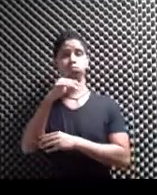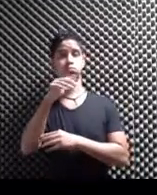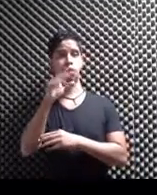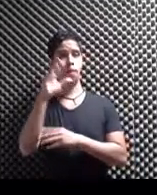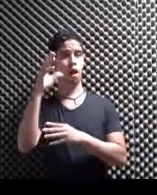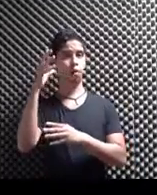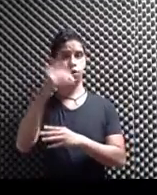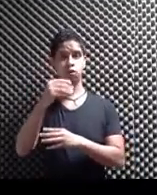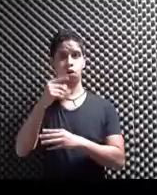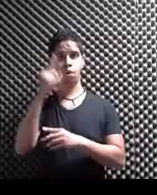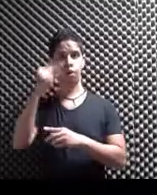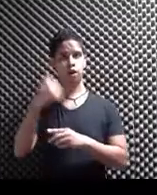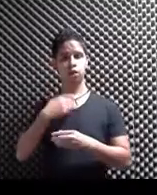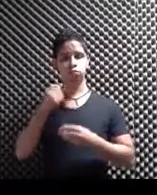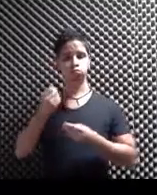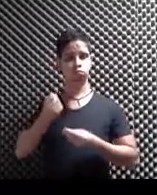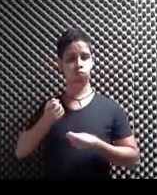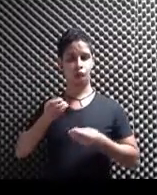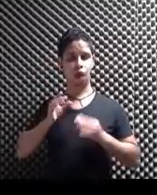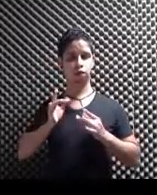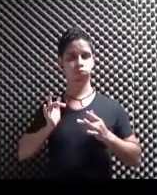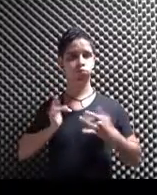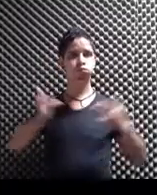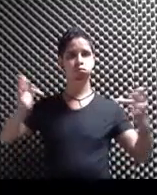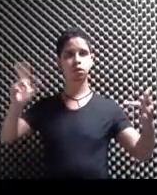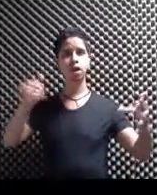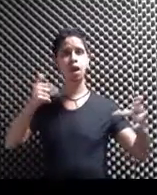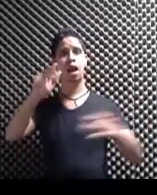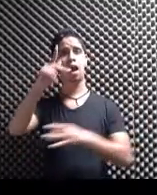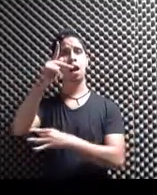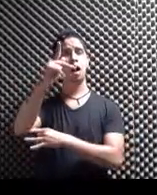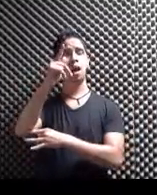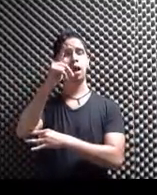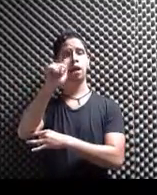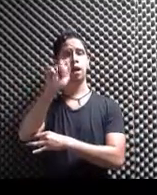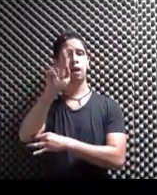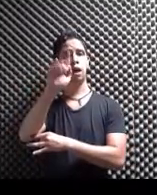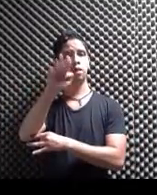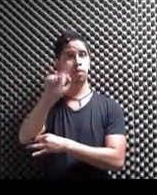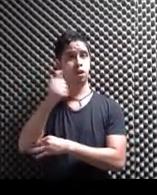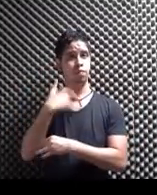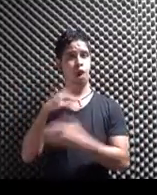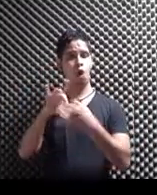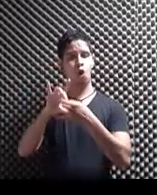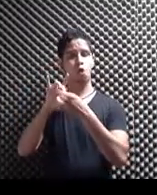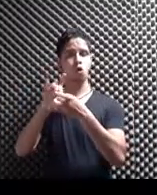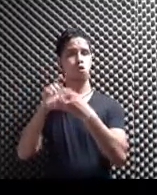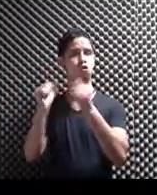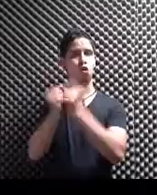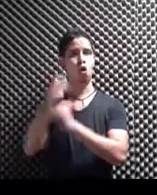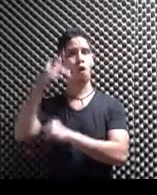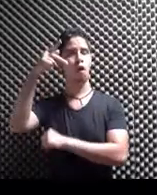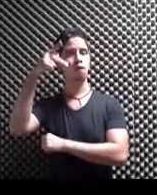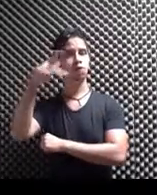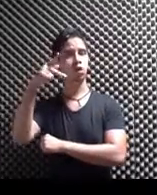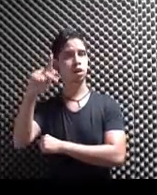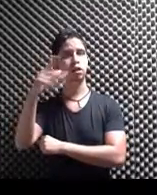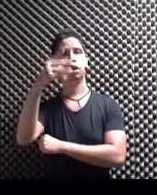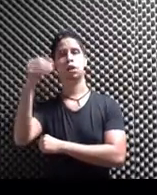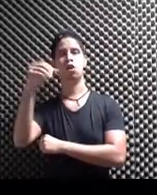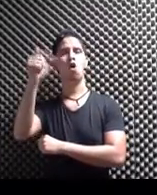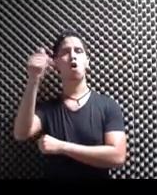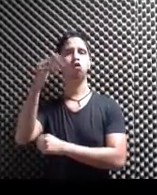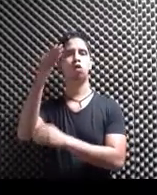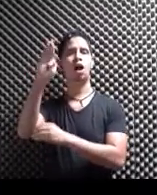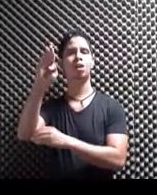irradiar calma y crear ambientes mágicos de la mano del violeta y de otros azules profundos que tú sabes que ese